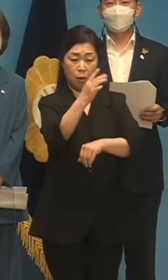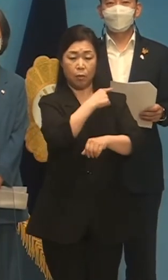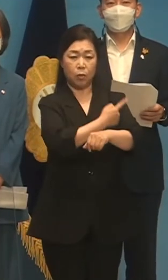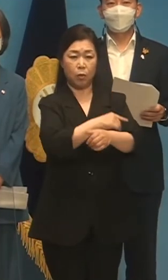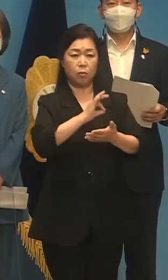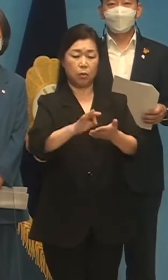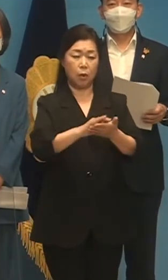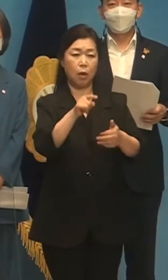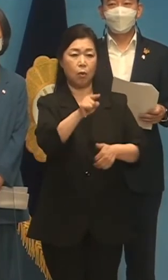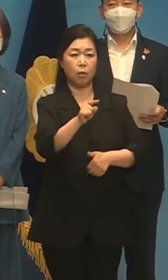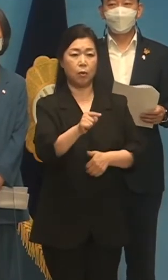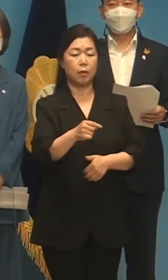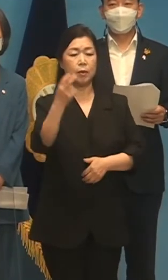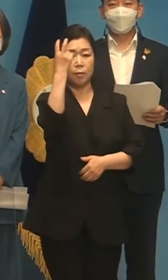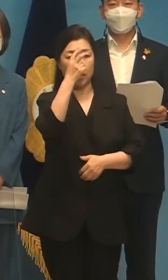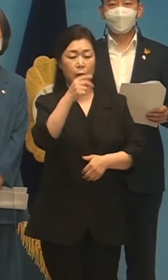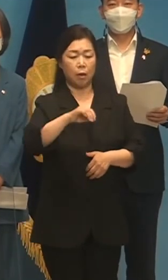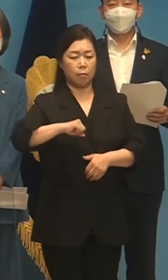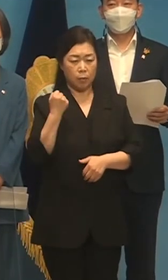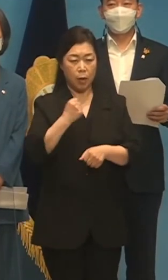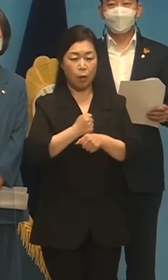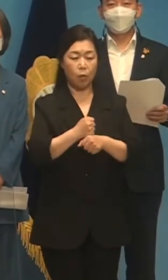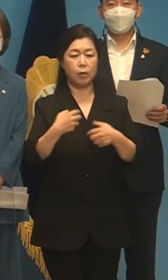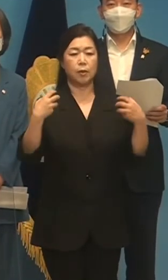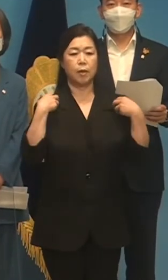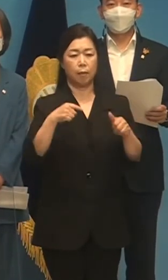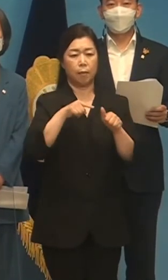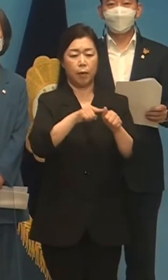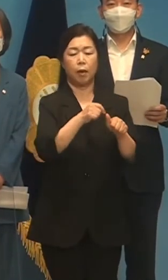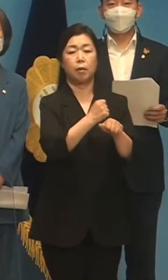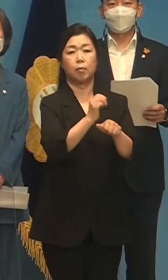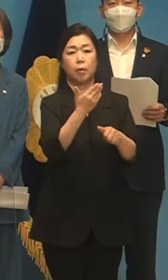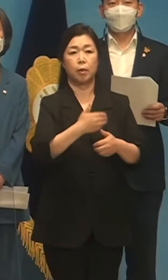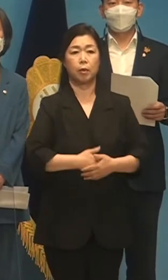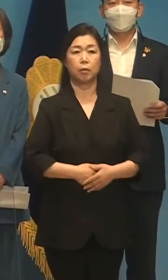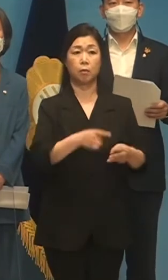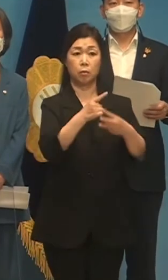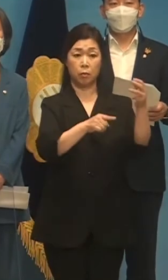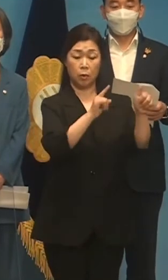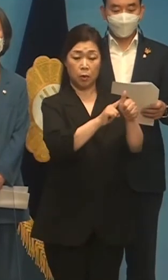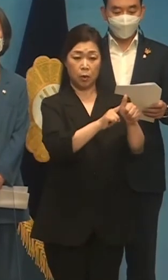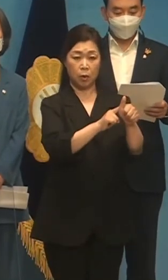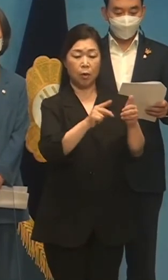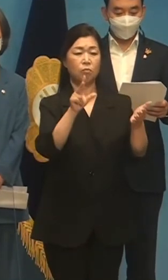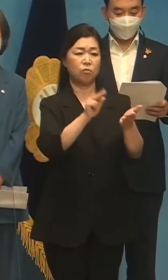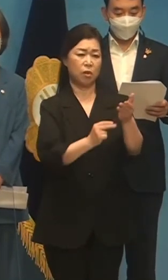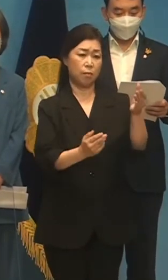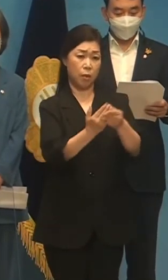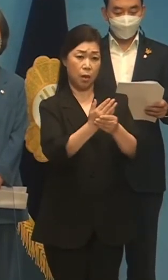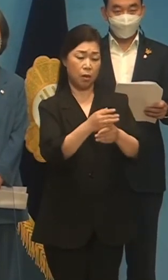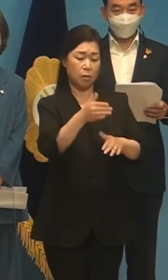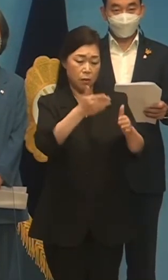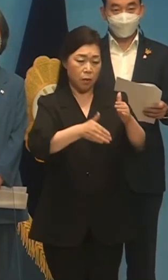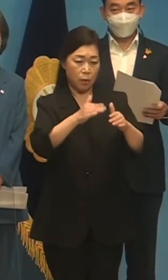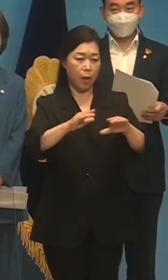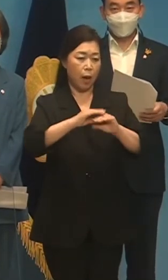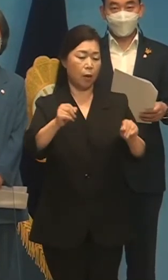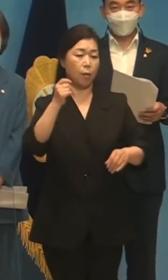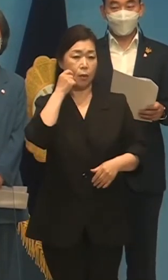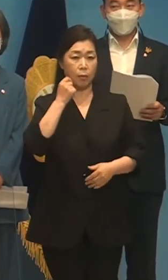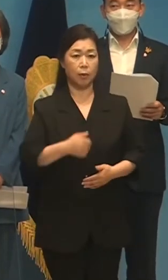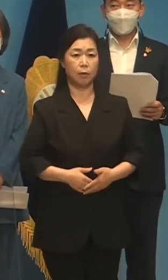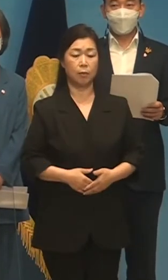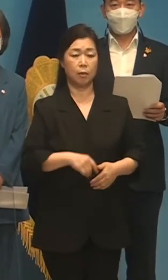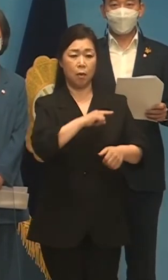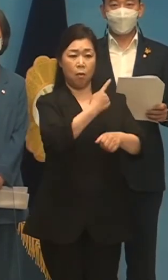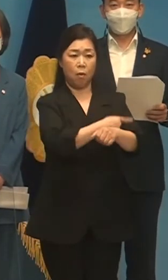대한 진상규명에 응하고 응분의 책임을 받아야만 할 것입니다. 윤석열 게이트는 결코 가려질 수 없습니다. 권력에